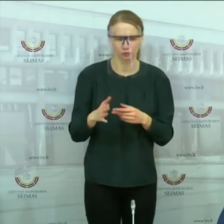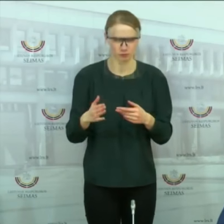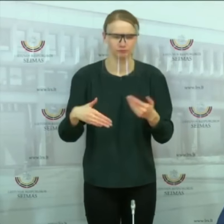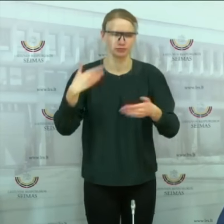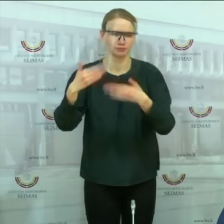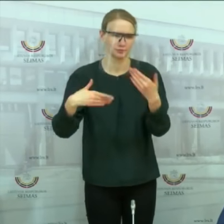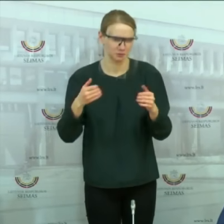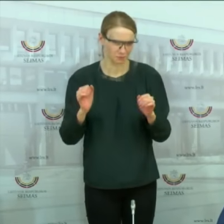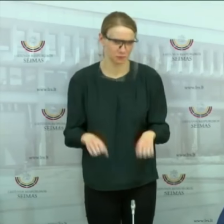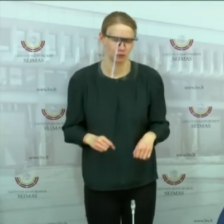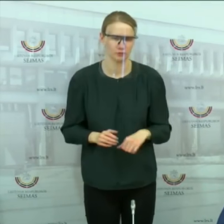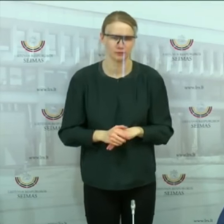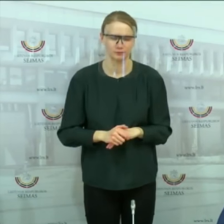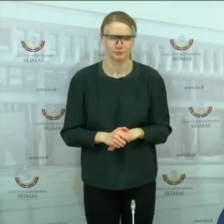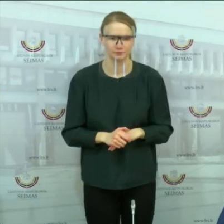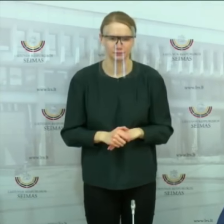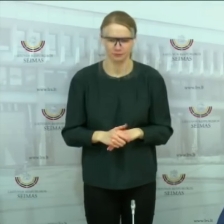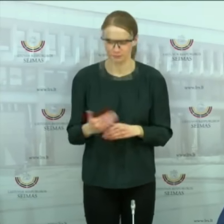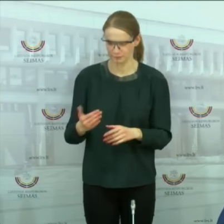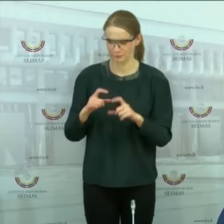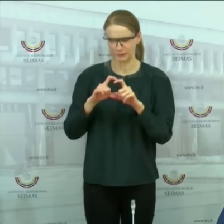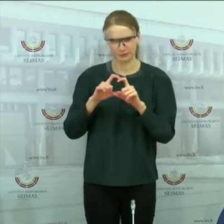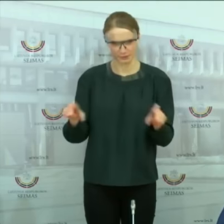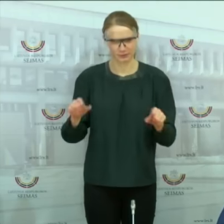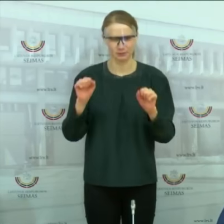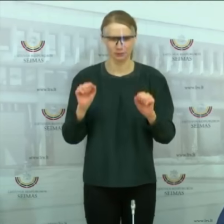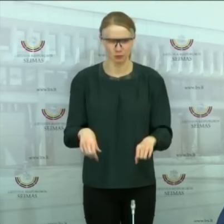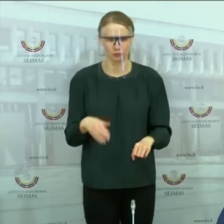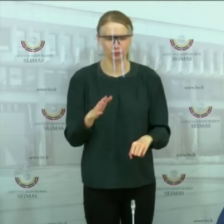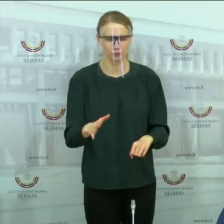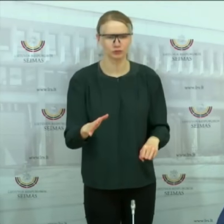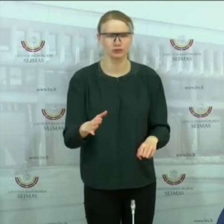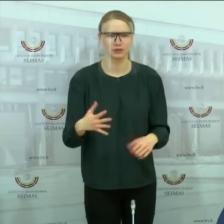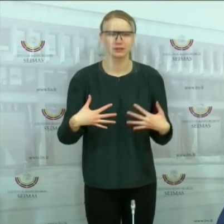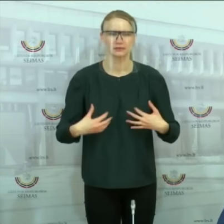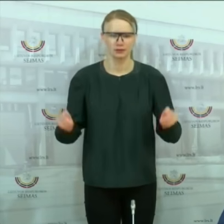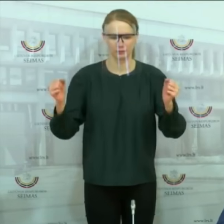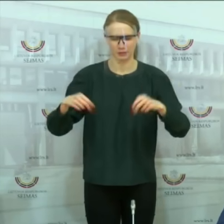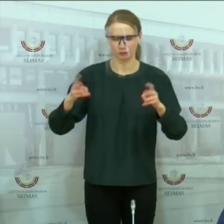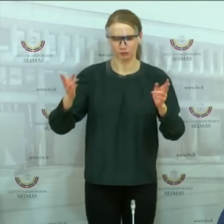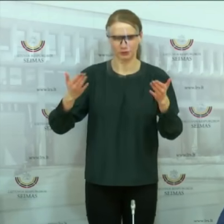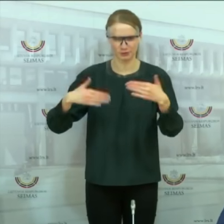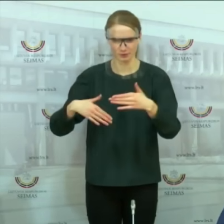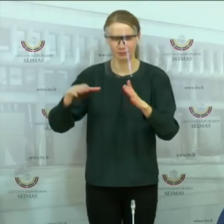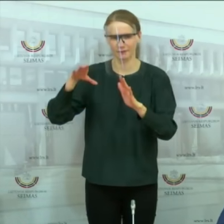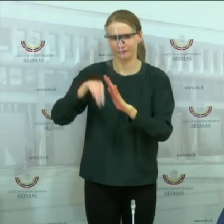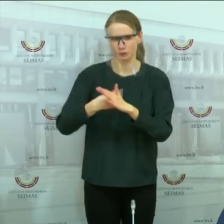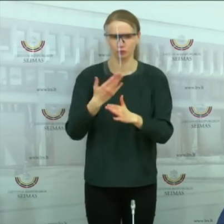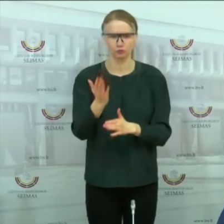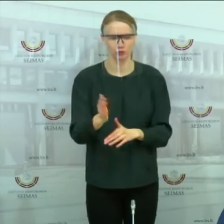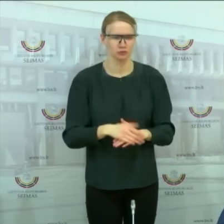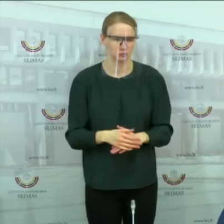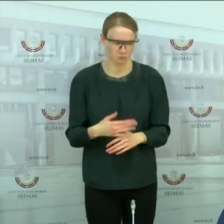priekį, tikrai gražinant šitą įstaigą į sveikatos priežiūros sistemos, na, tinklą, aš manau,